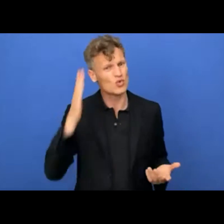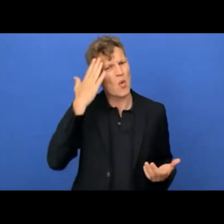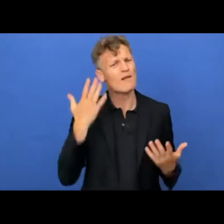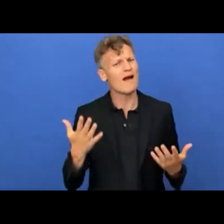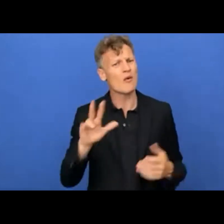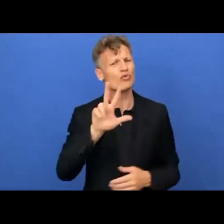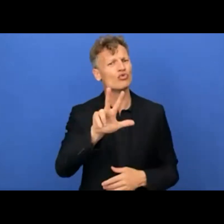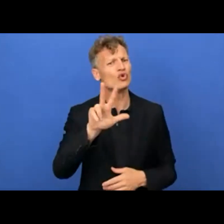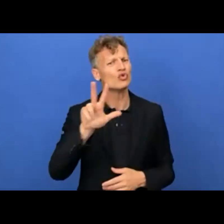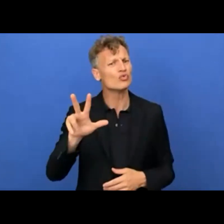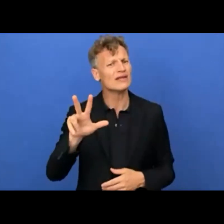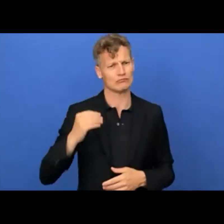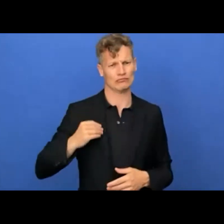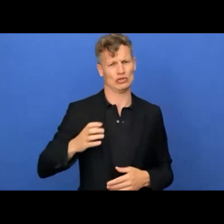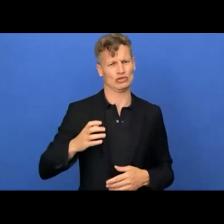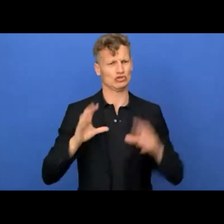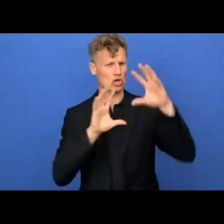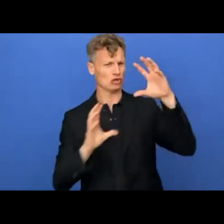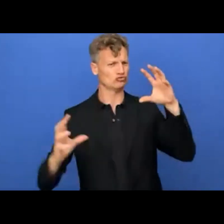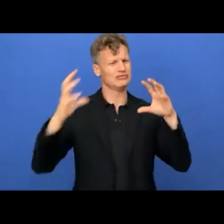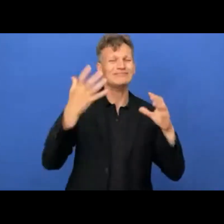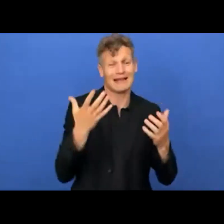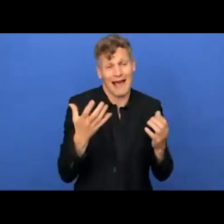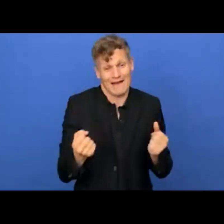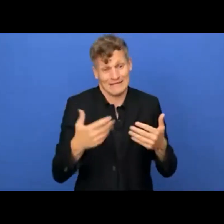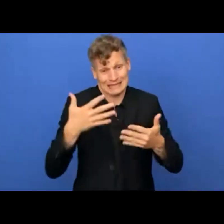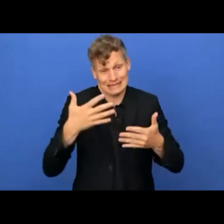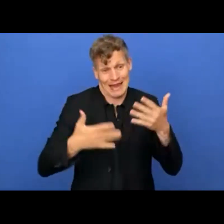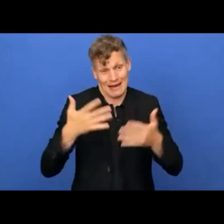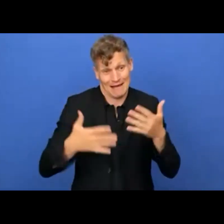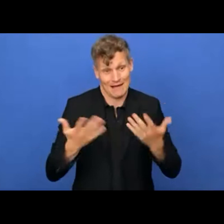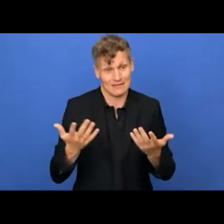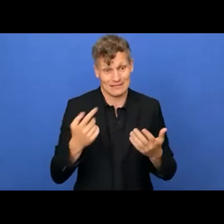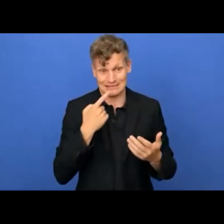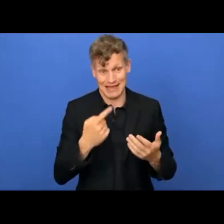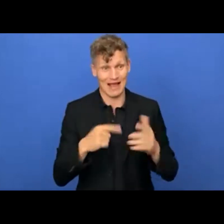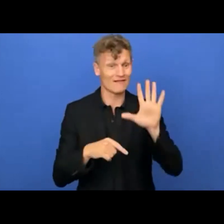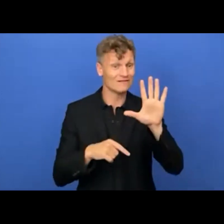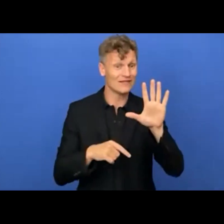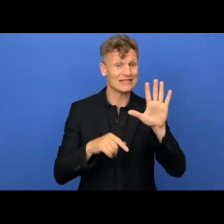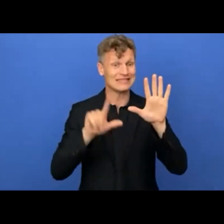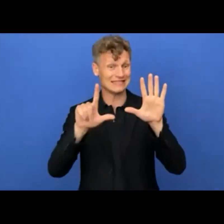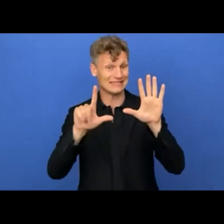dans 33 pays à revenu élevé où les données sont disponibles,